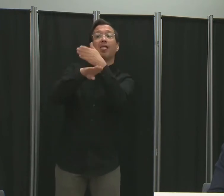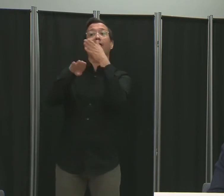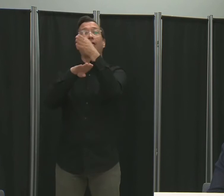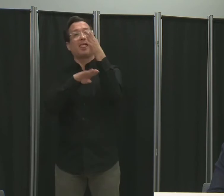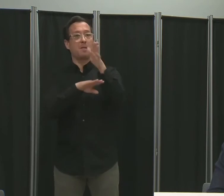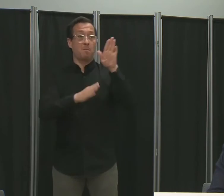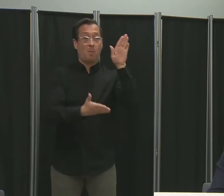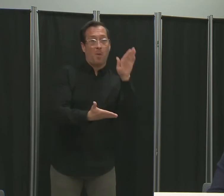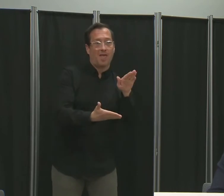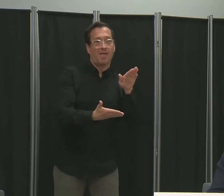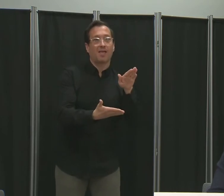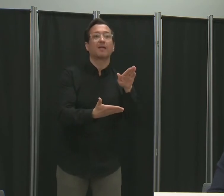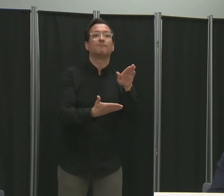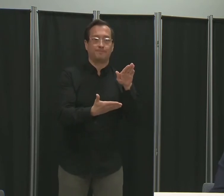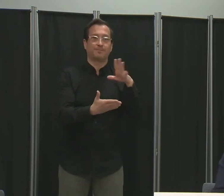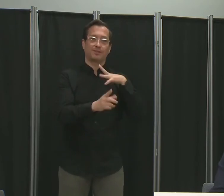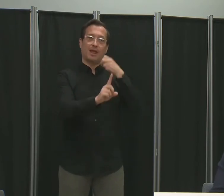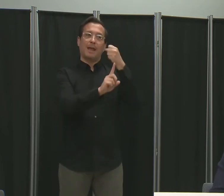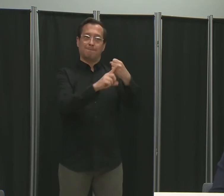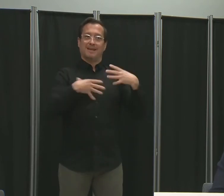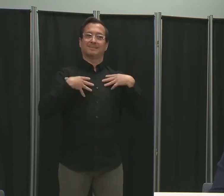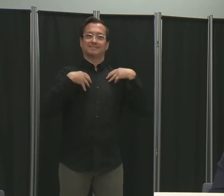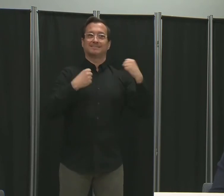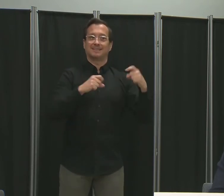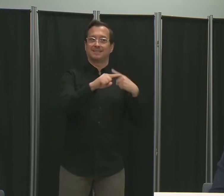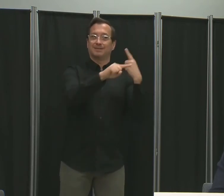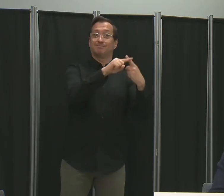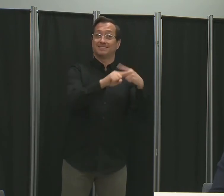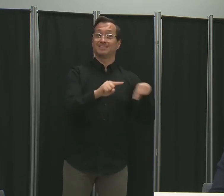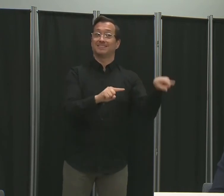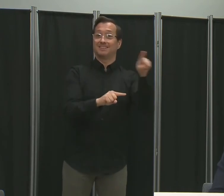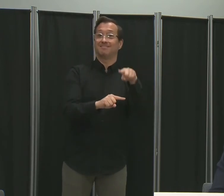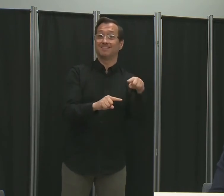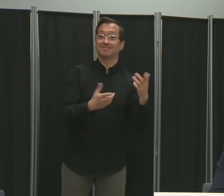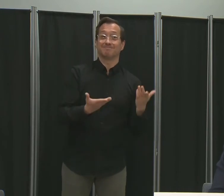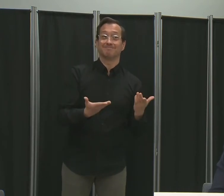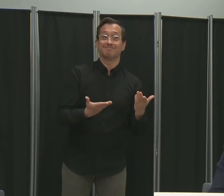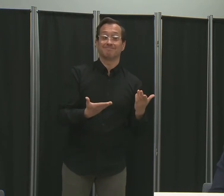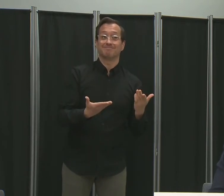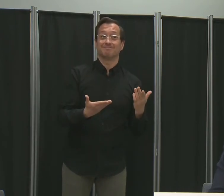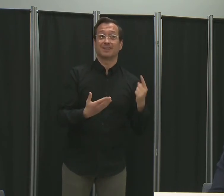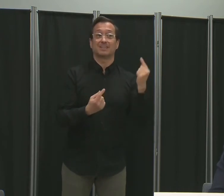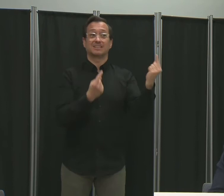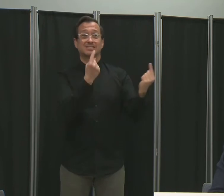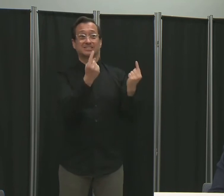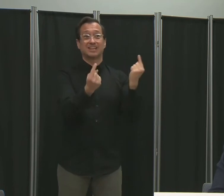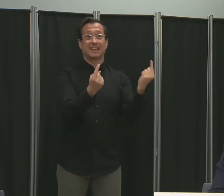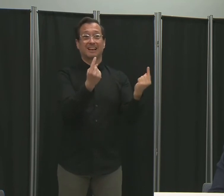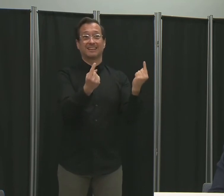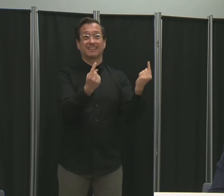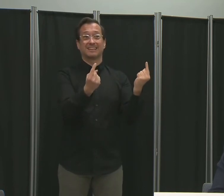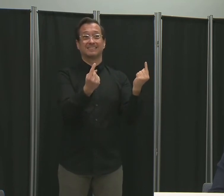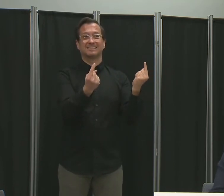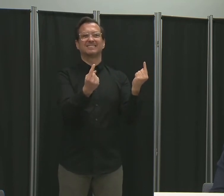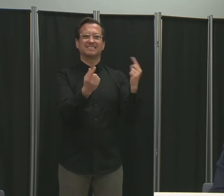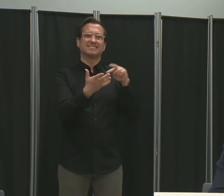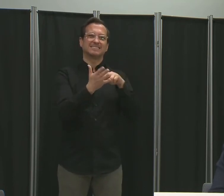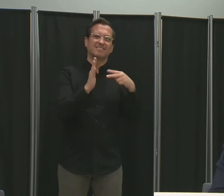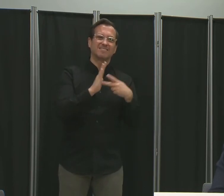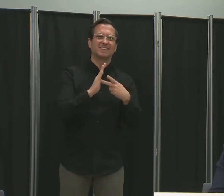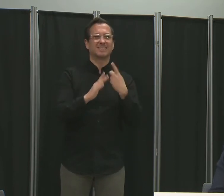santé parce que parallèlement à ce confinement là ce qu'on voit évidemment c'est toute la question de l' isolement de la détresse